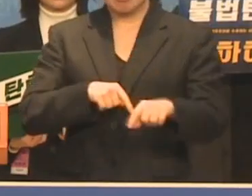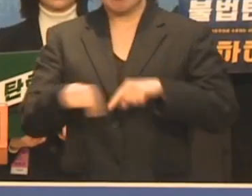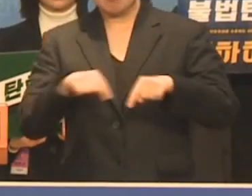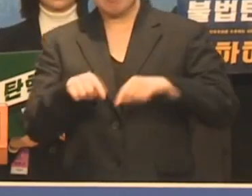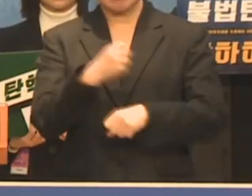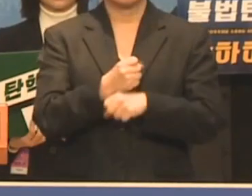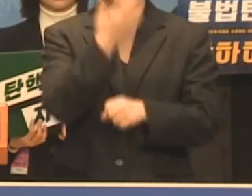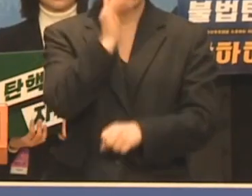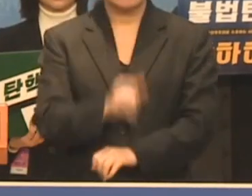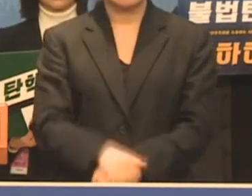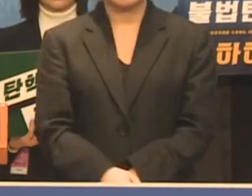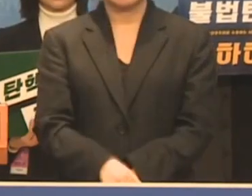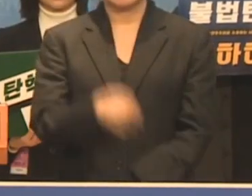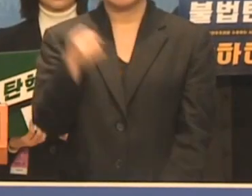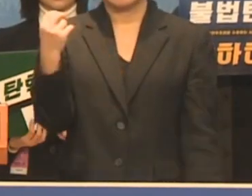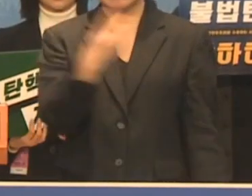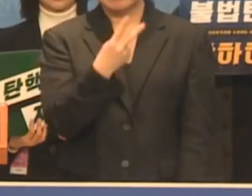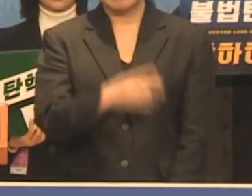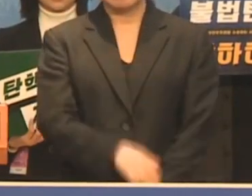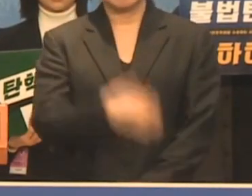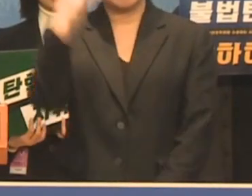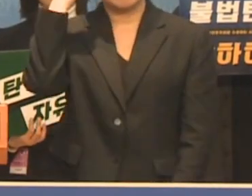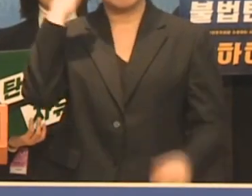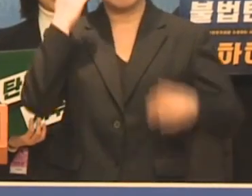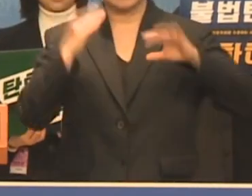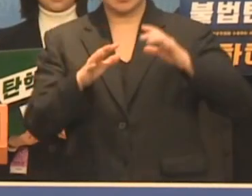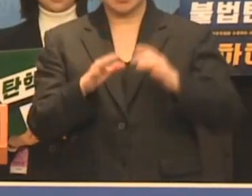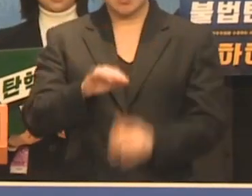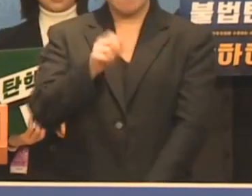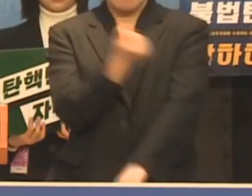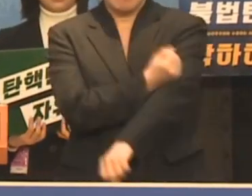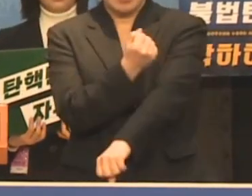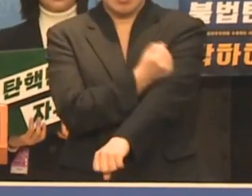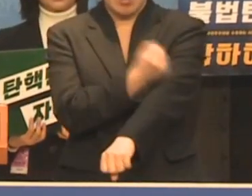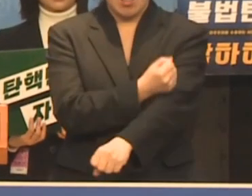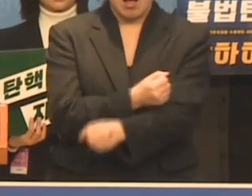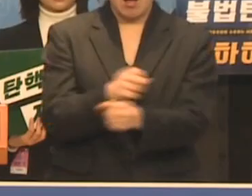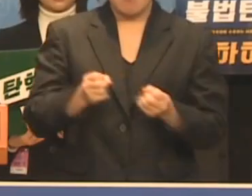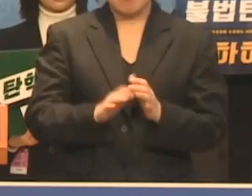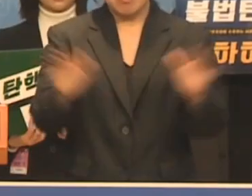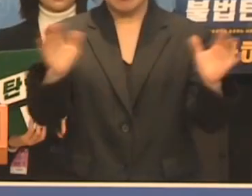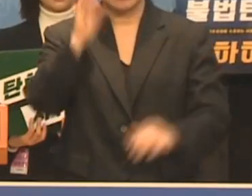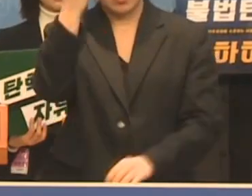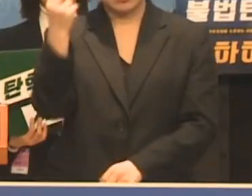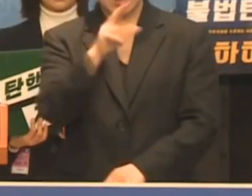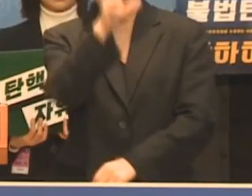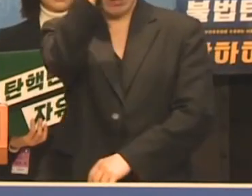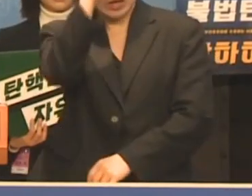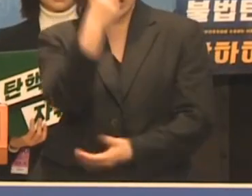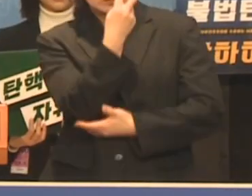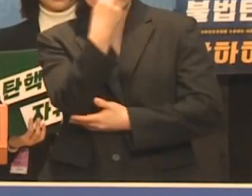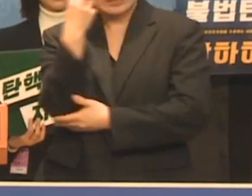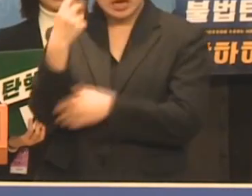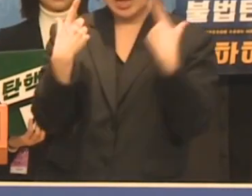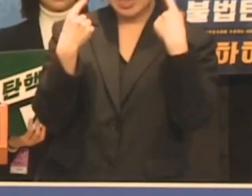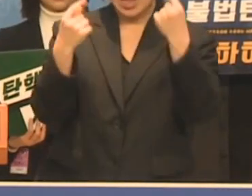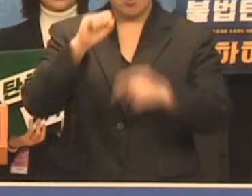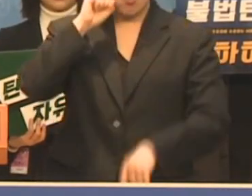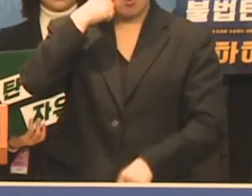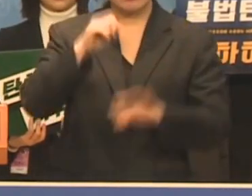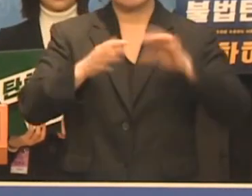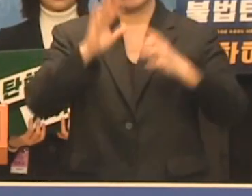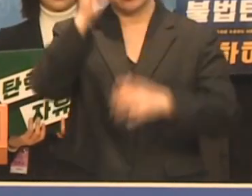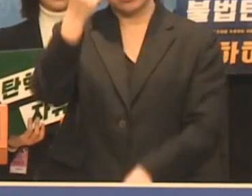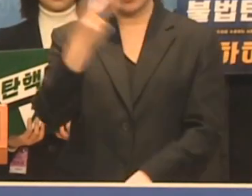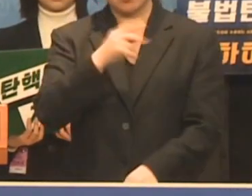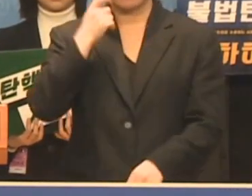나라로 만들었습니다. 그뿐 아니라 대한민국을 마약 소굴로 만들고 경찰이 치안 유지를 하기 힘든 나라로 만들어가고 있으며